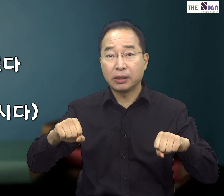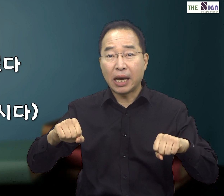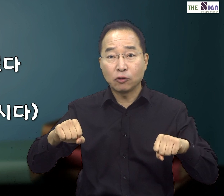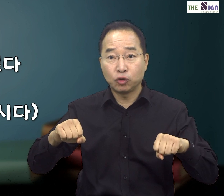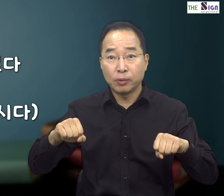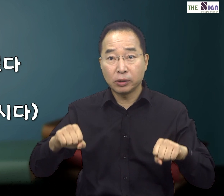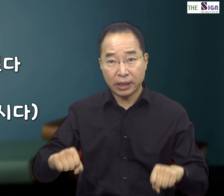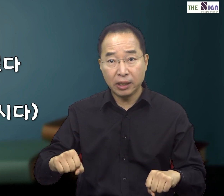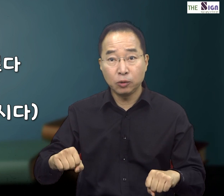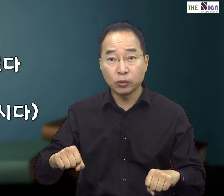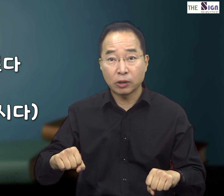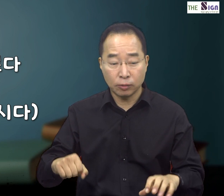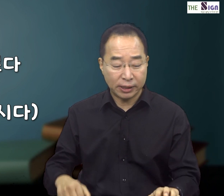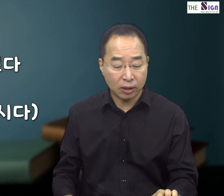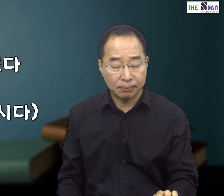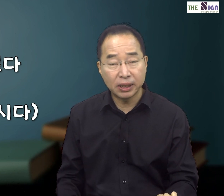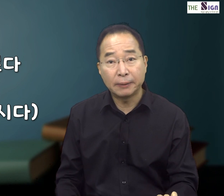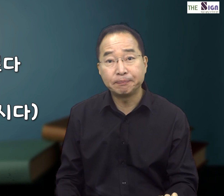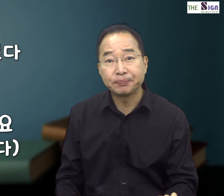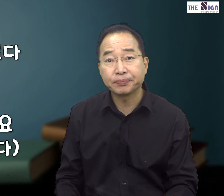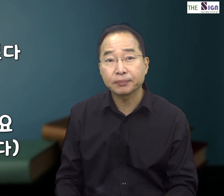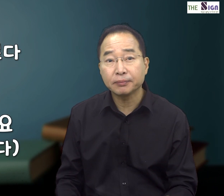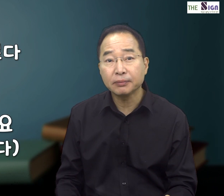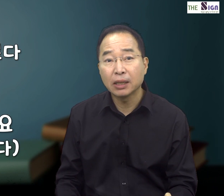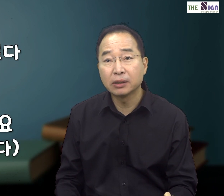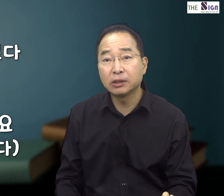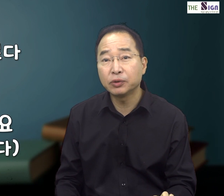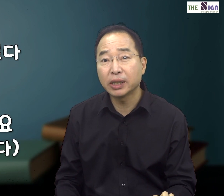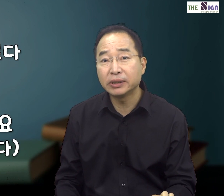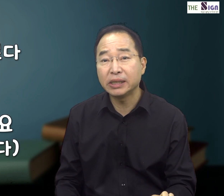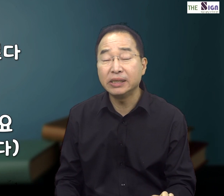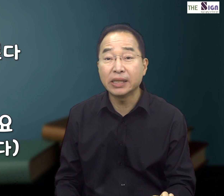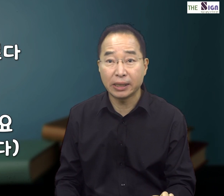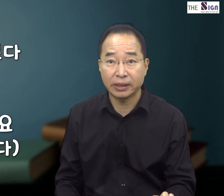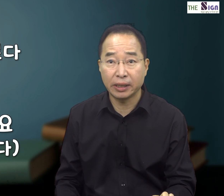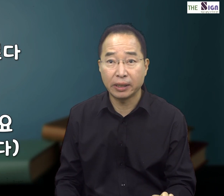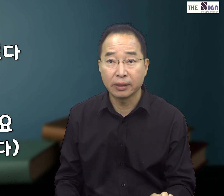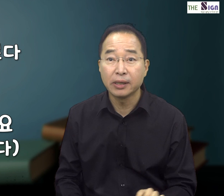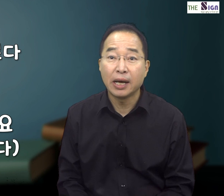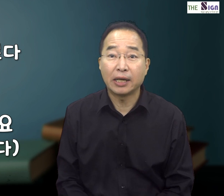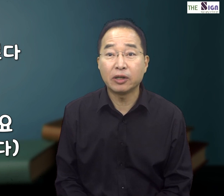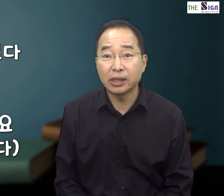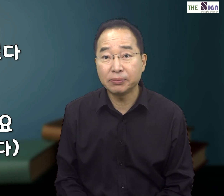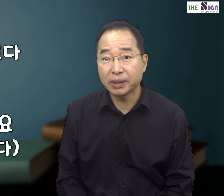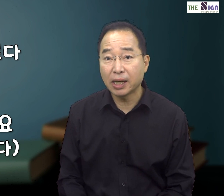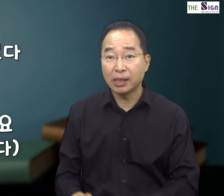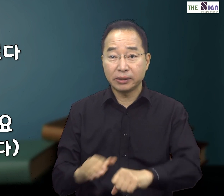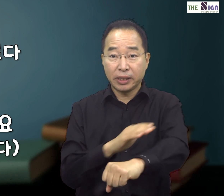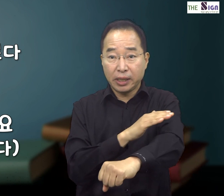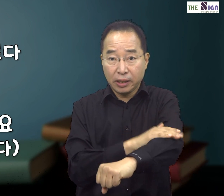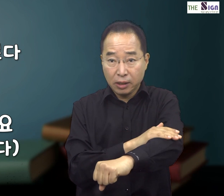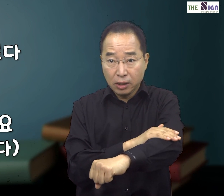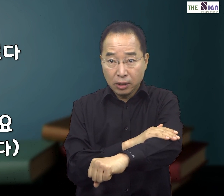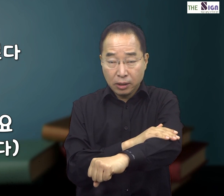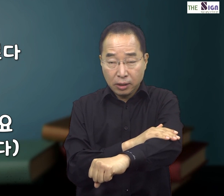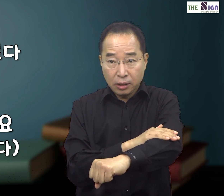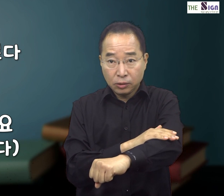양 주먹을 내리는 동작으로 발전합니다. 그래서 우리가 이제 인사할 때 안녕하십니까 할 때